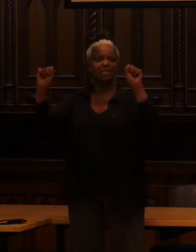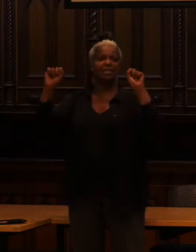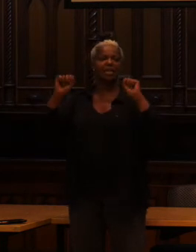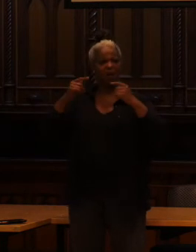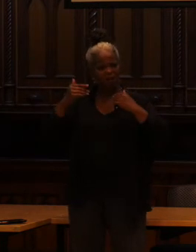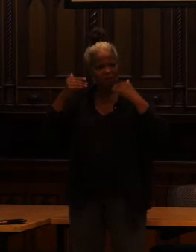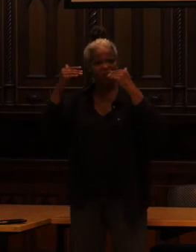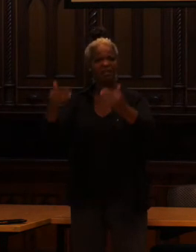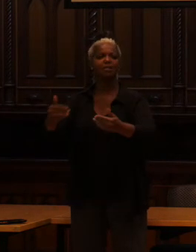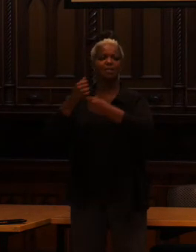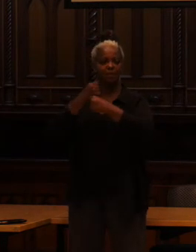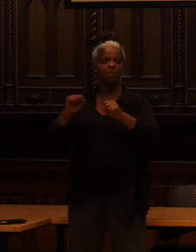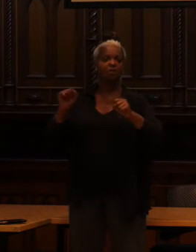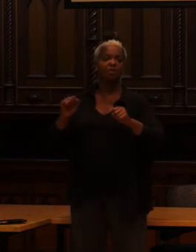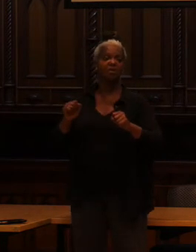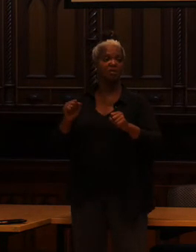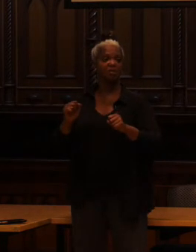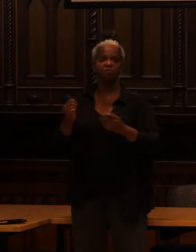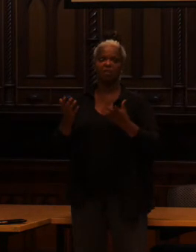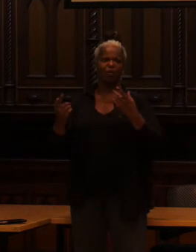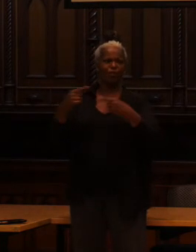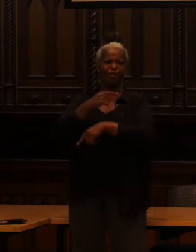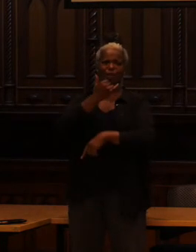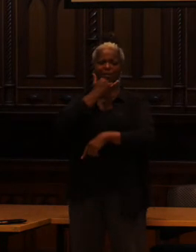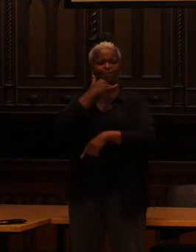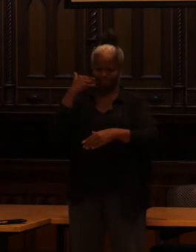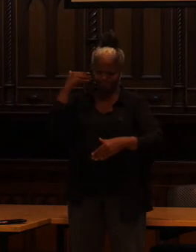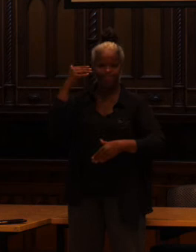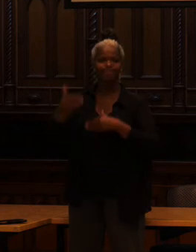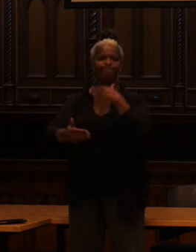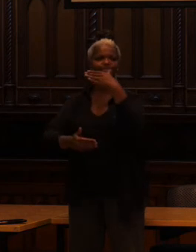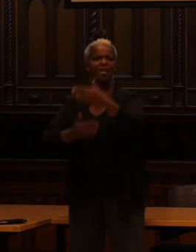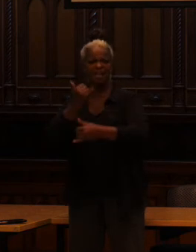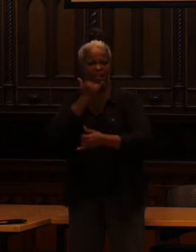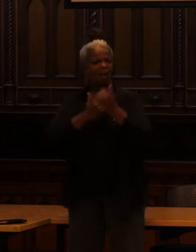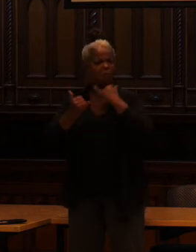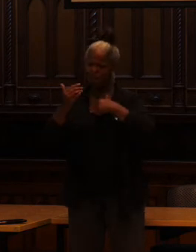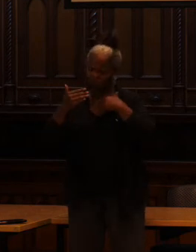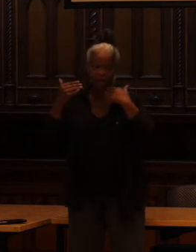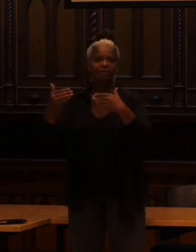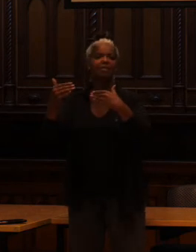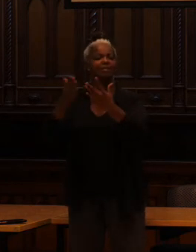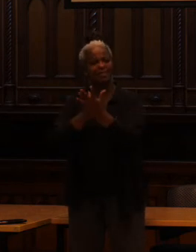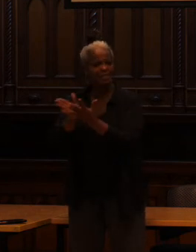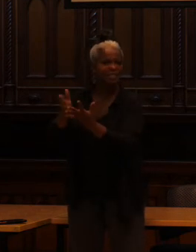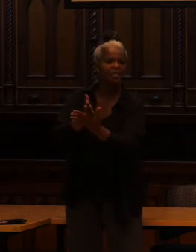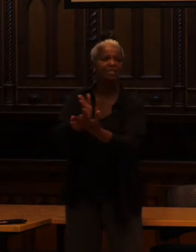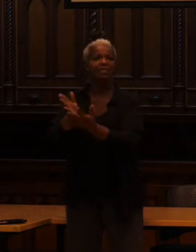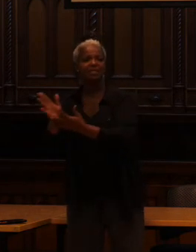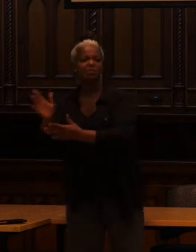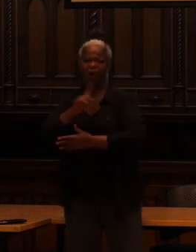passer outre de se tromper, de faire des erreurs, faire face à ses peurs, se